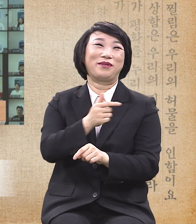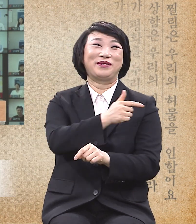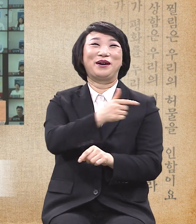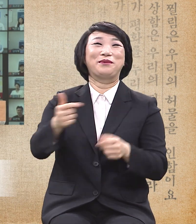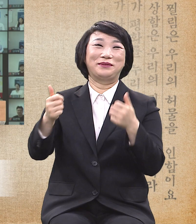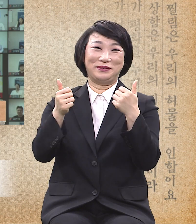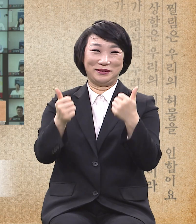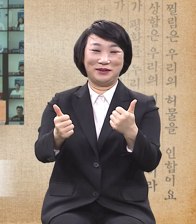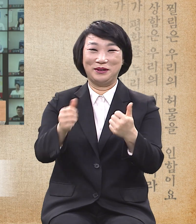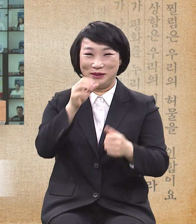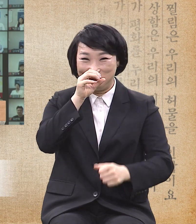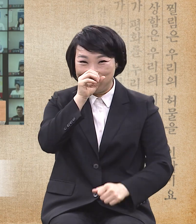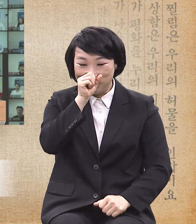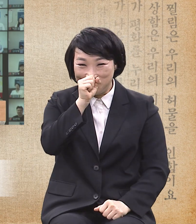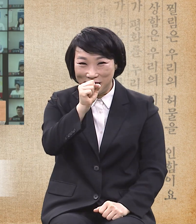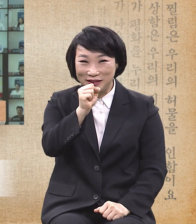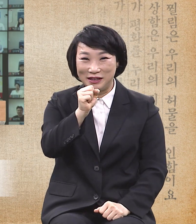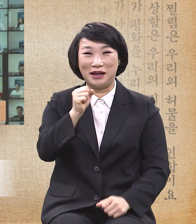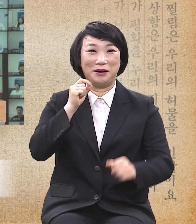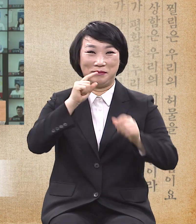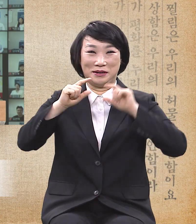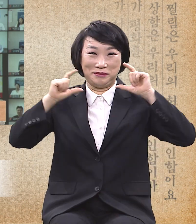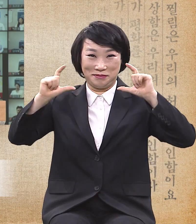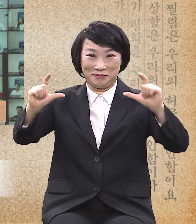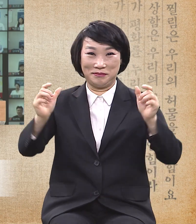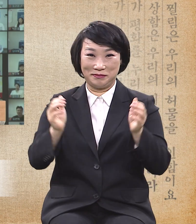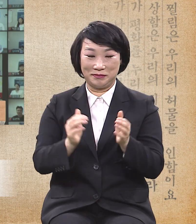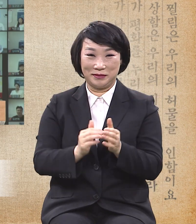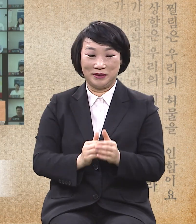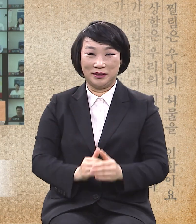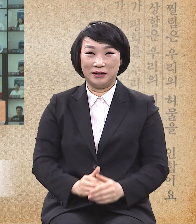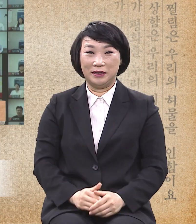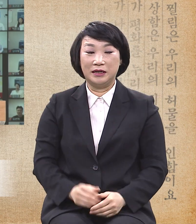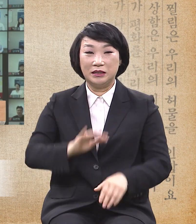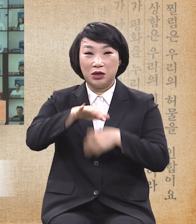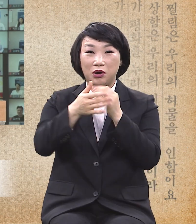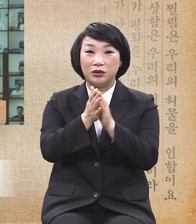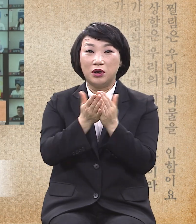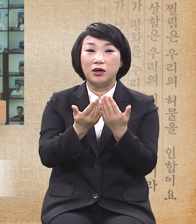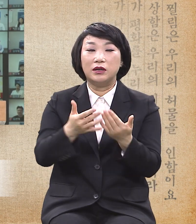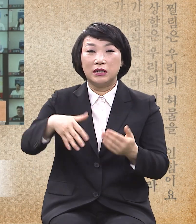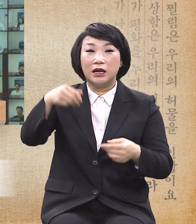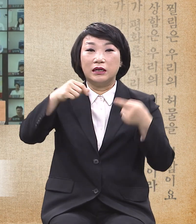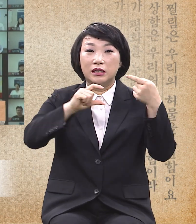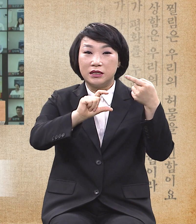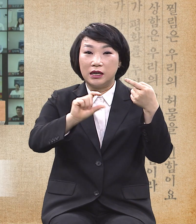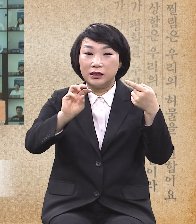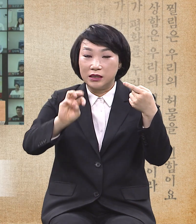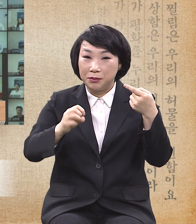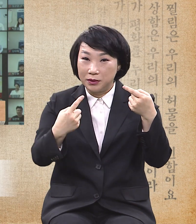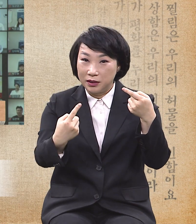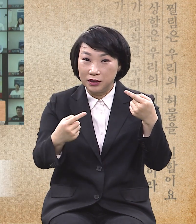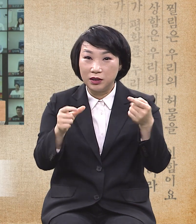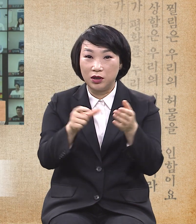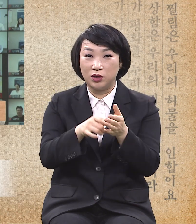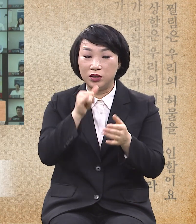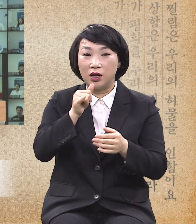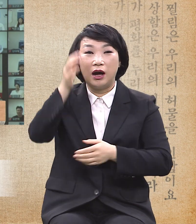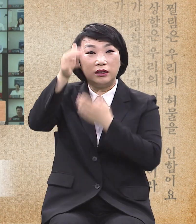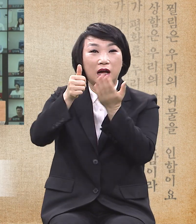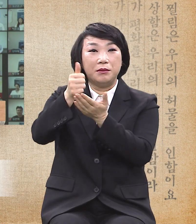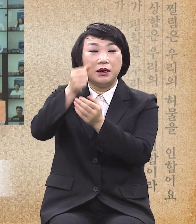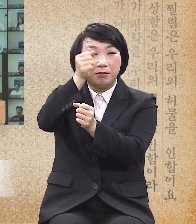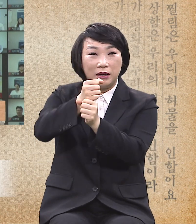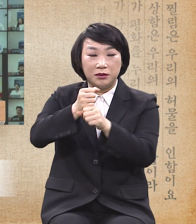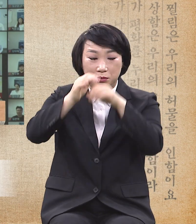심히 좋았더라 이렇게 말씀했습니다. 창세기 1장 31절에 하나님이 그